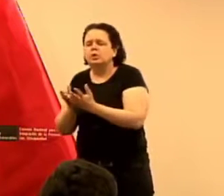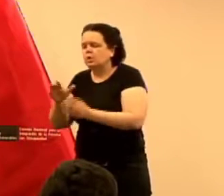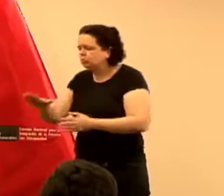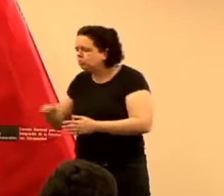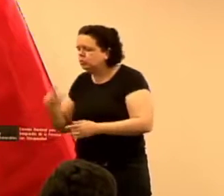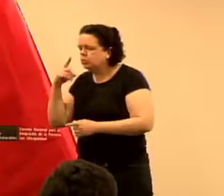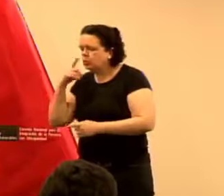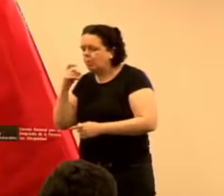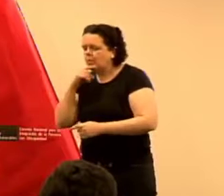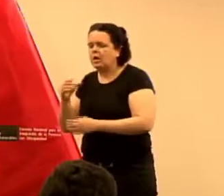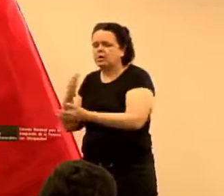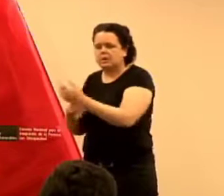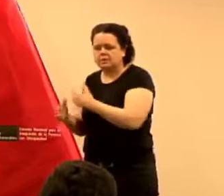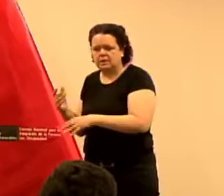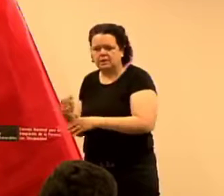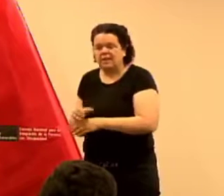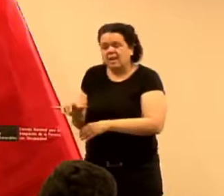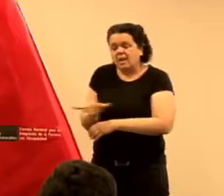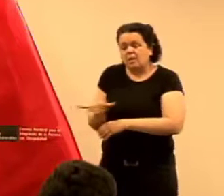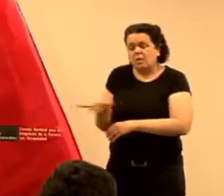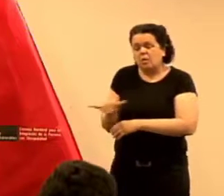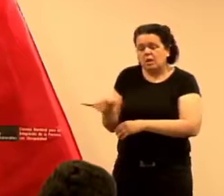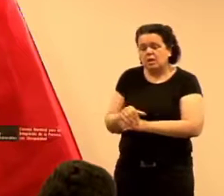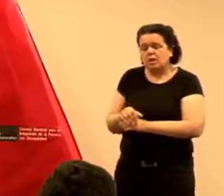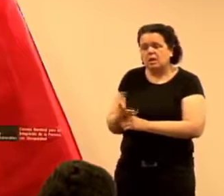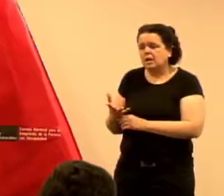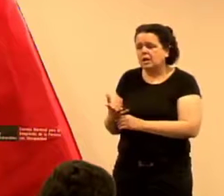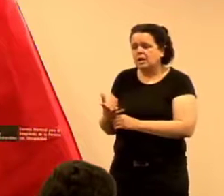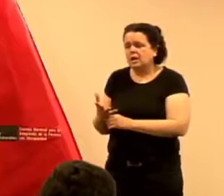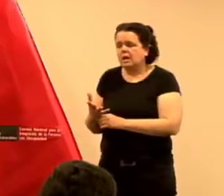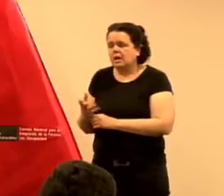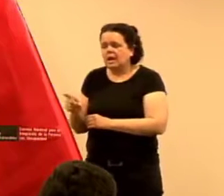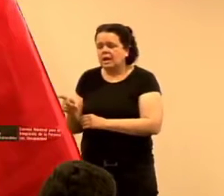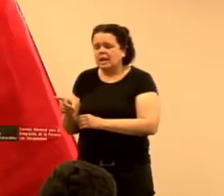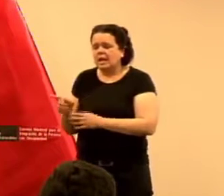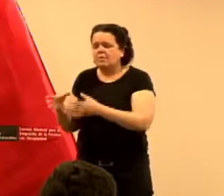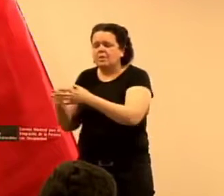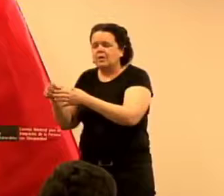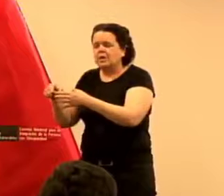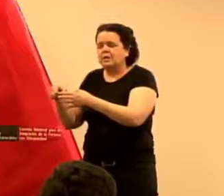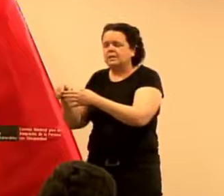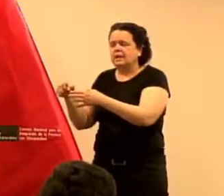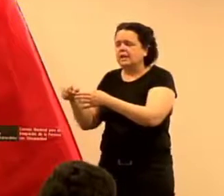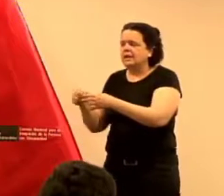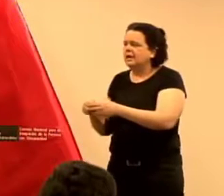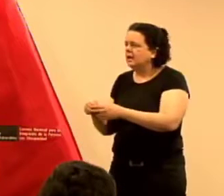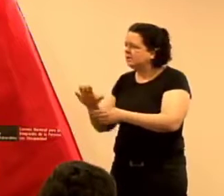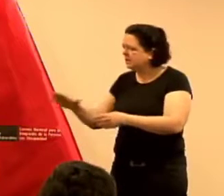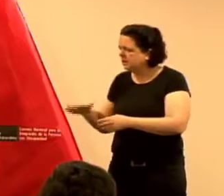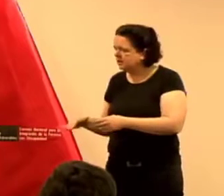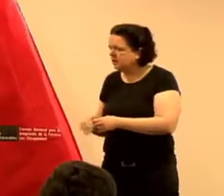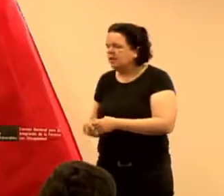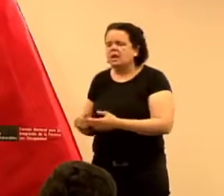discapacidad. Al igual que el módulo sobre funcionamiento de discapacidad infantil se basa en